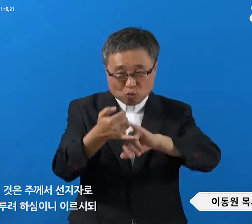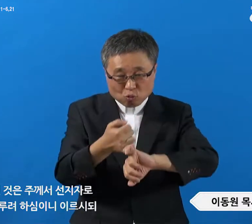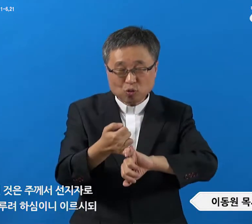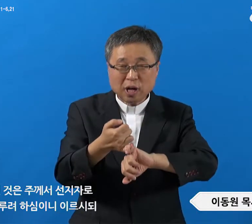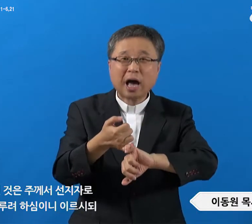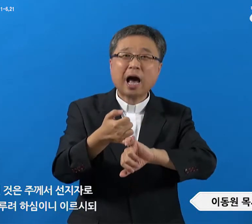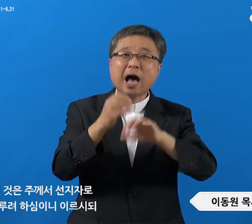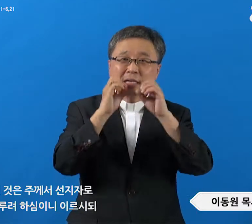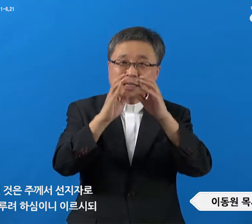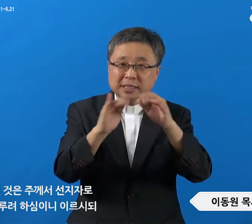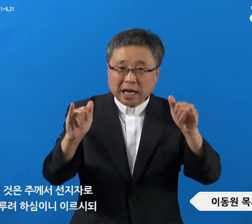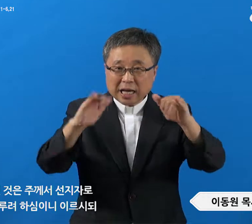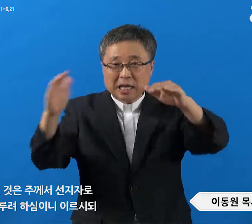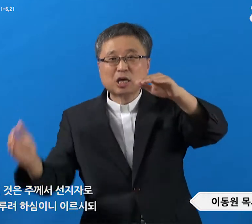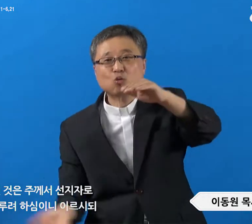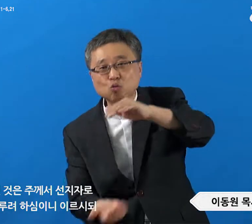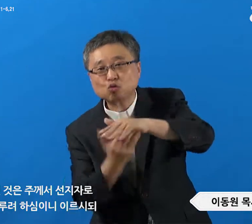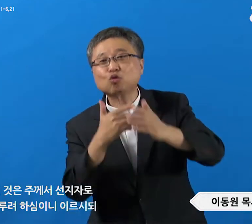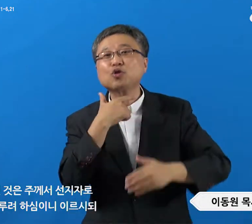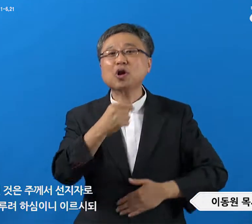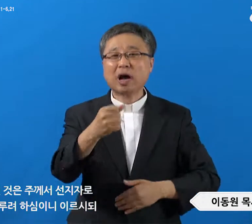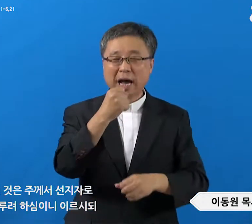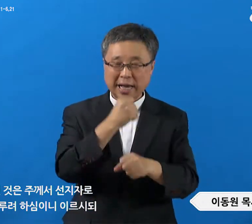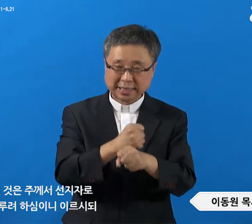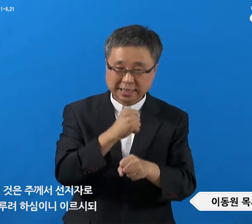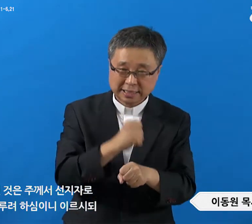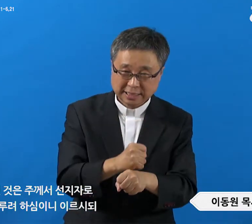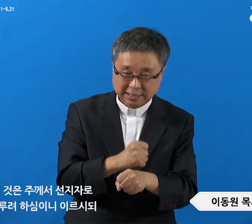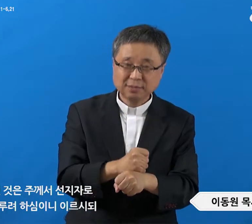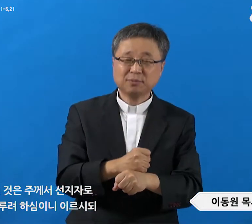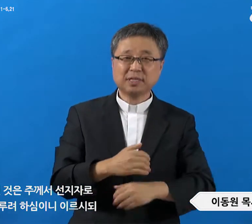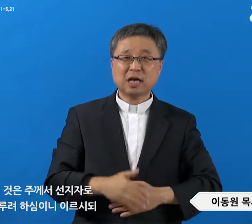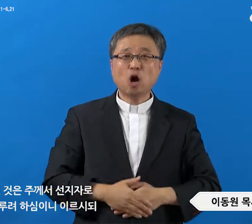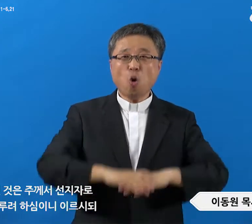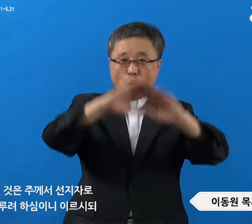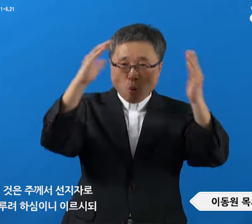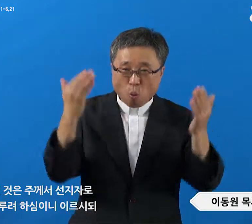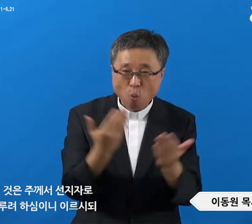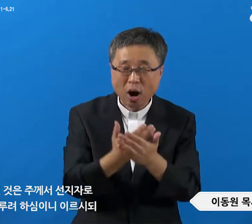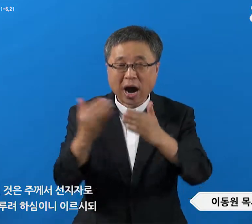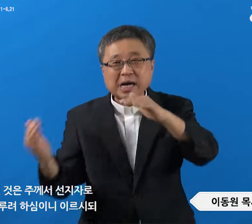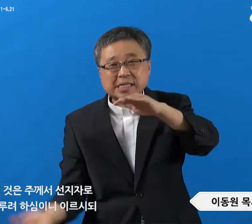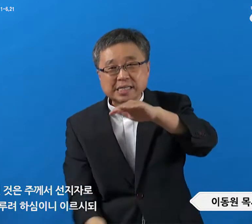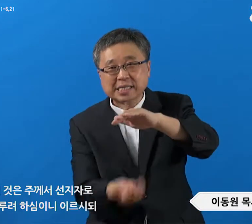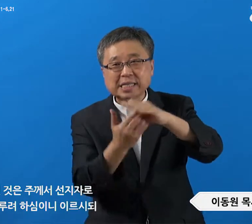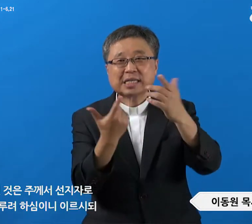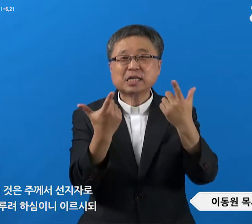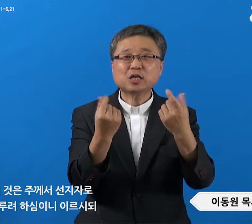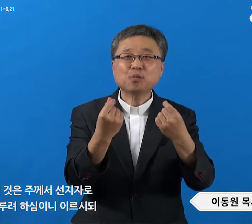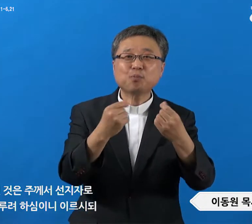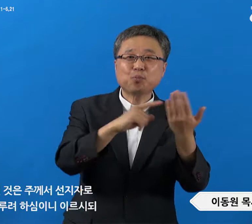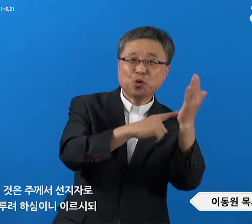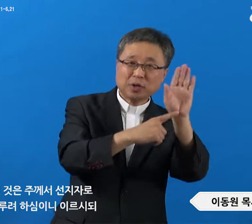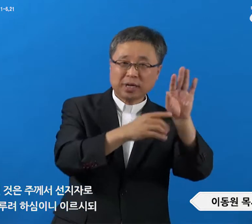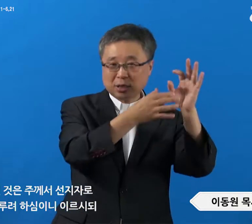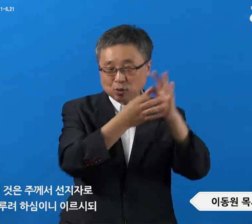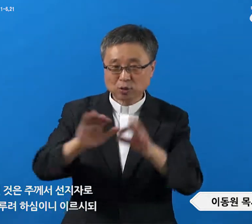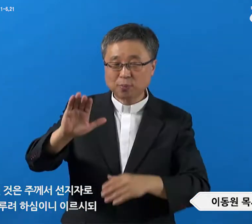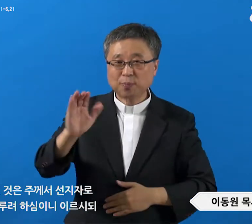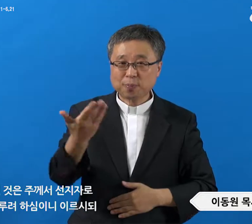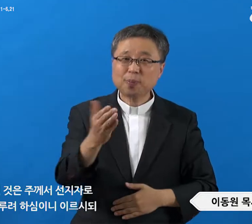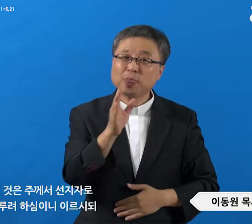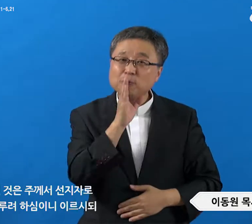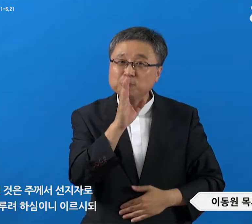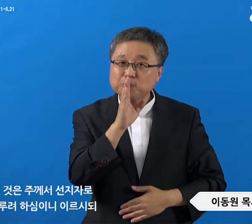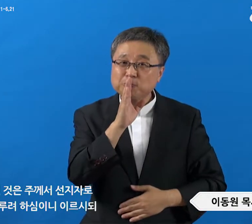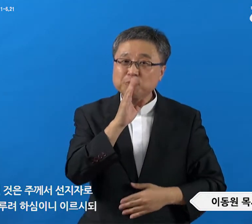말씀의 이루심이다, 성취다, 완성이다. 여러분, 이런 표현이 마태복음에 계속돼요. 참고로